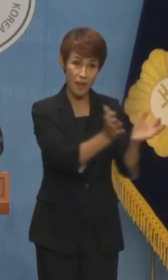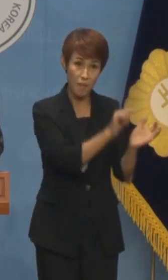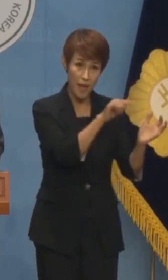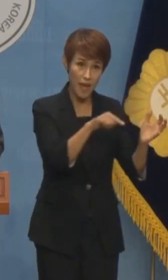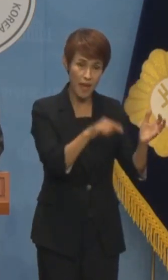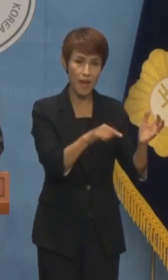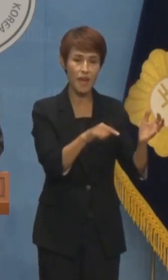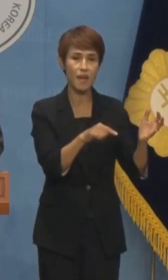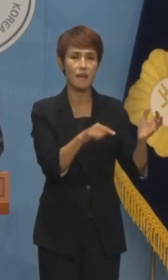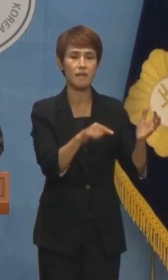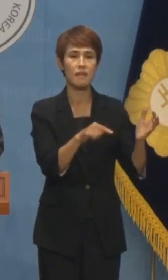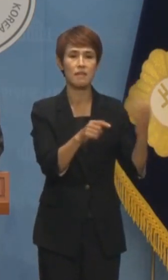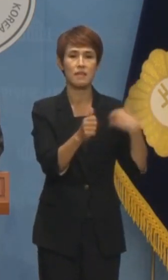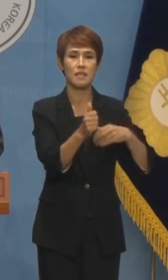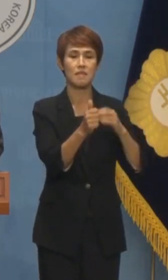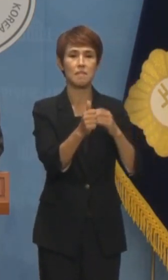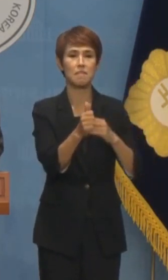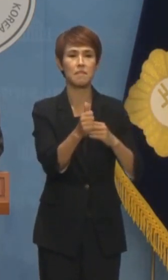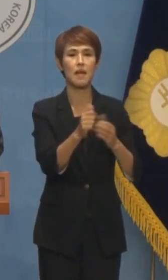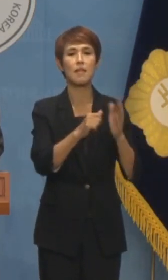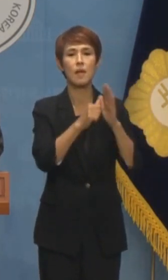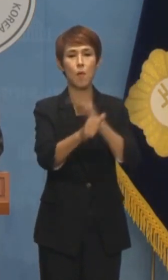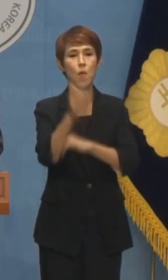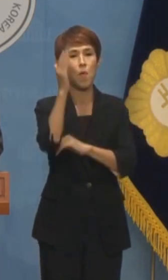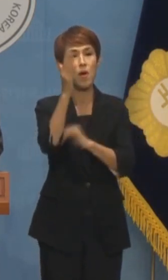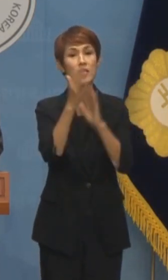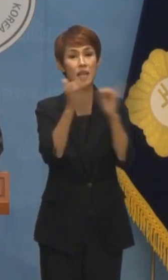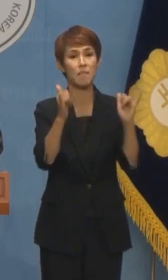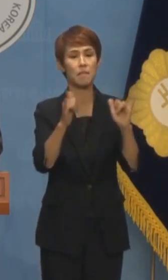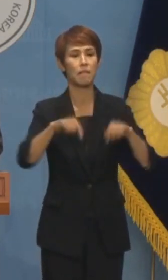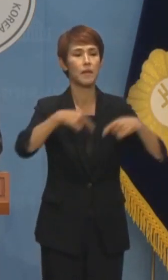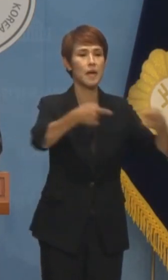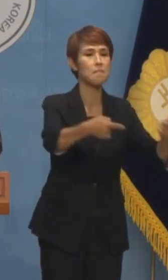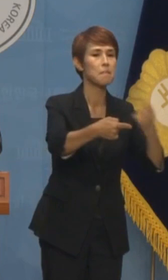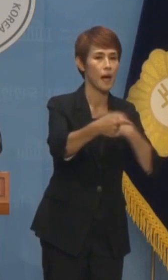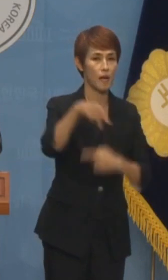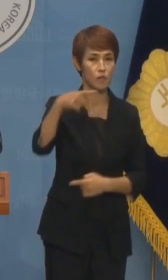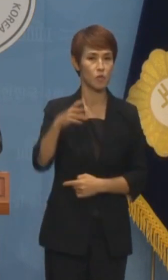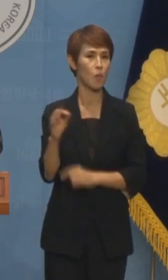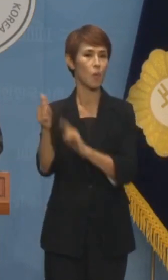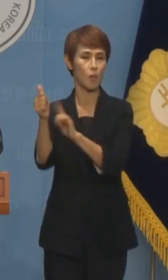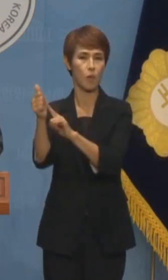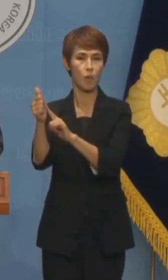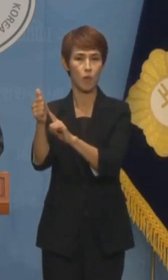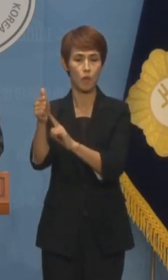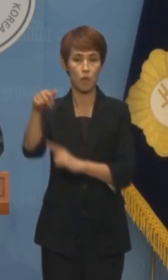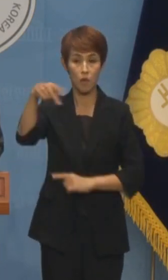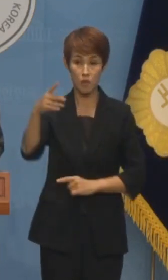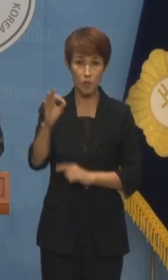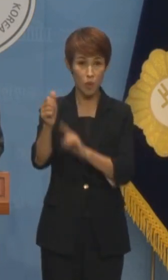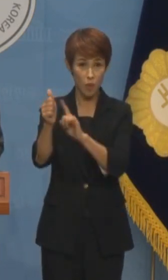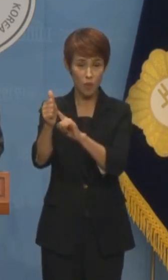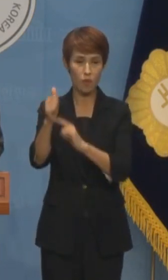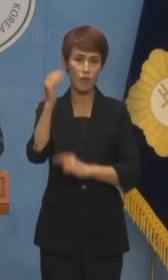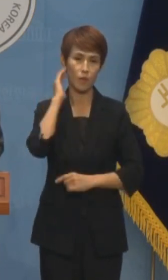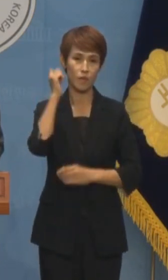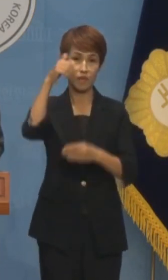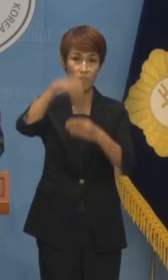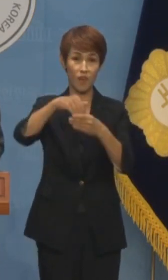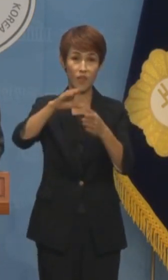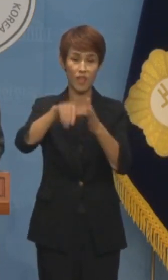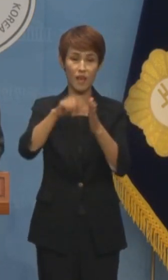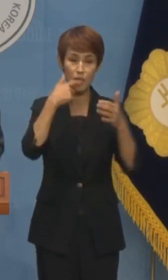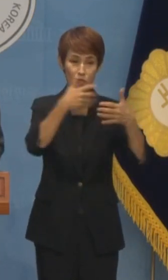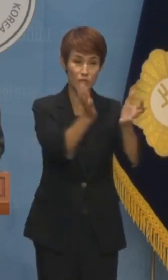대표 발기인이자 안전분야 자문단으로 참여했습니다. 또한 송호종 씨는 지난 대선 당시